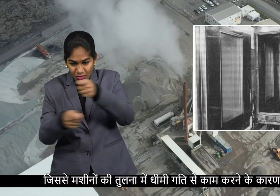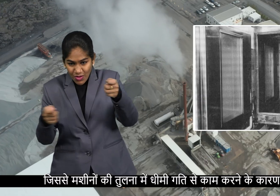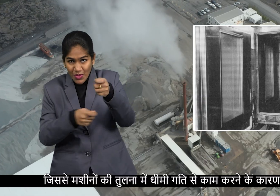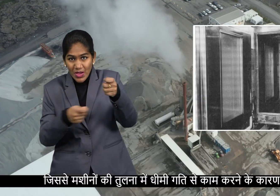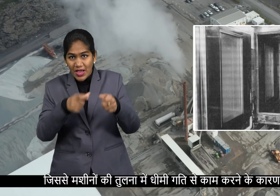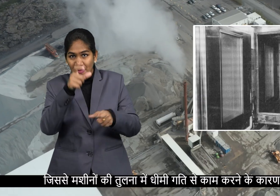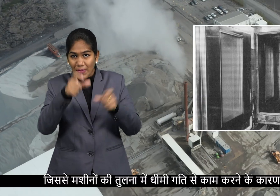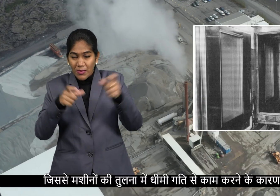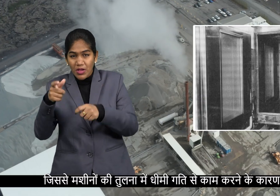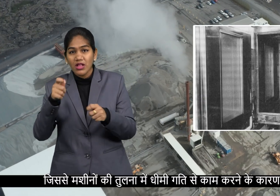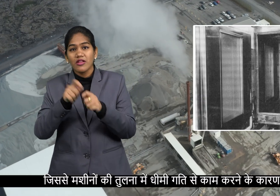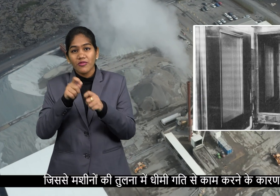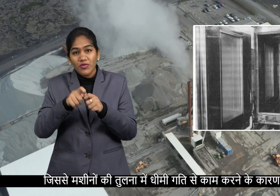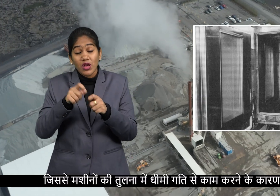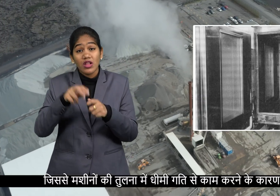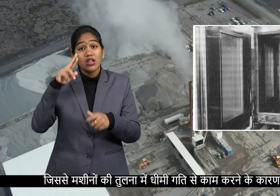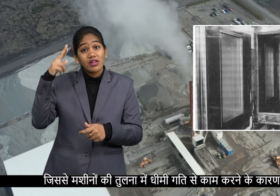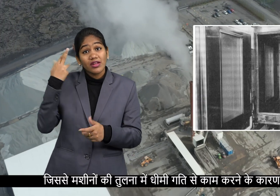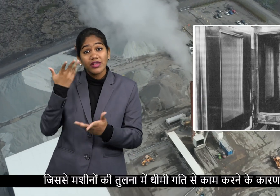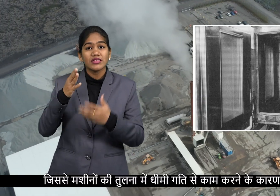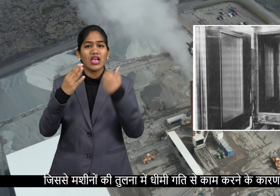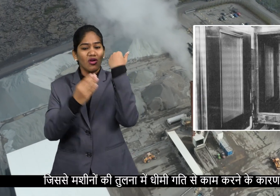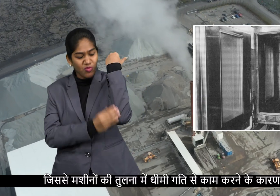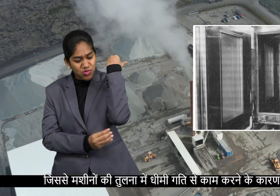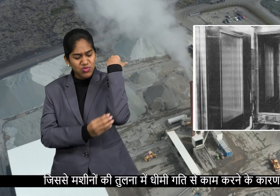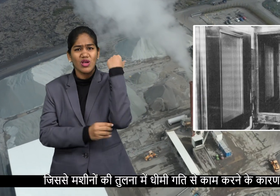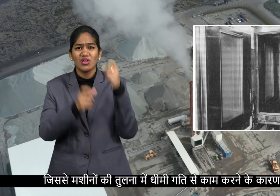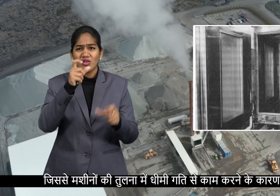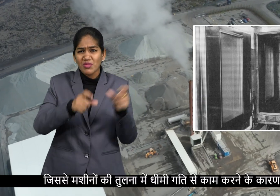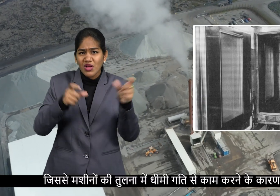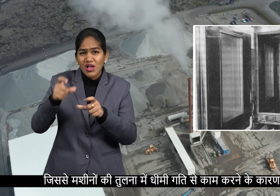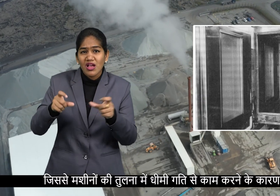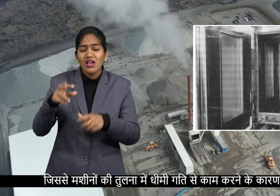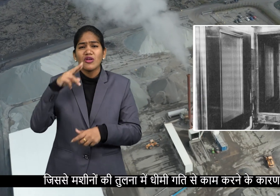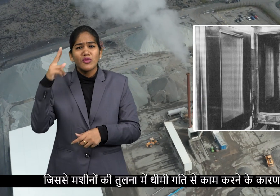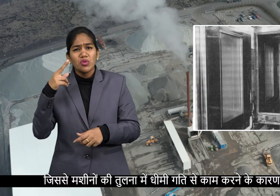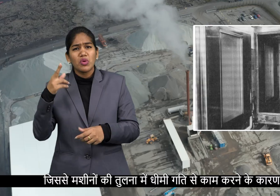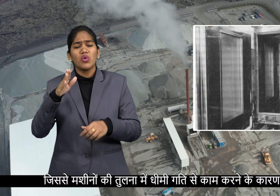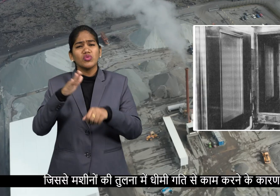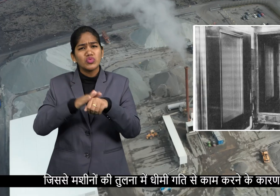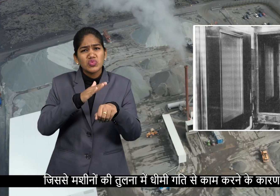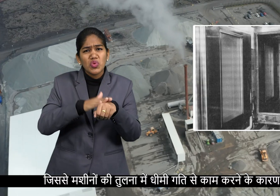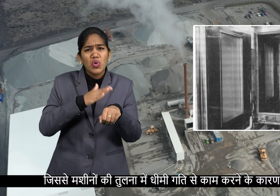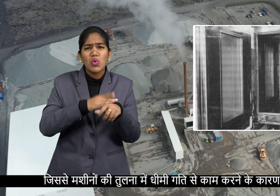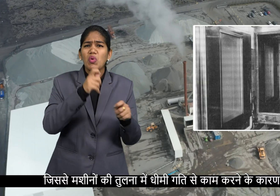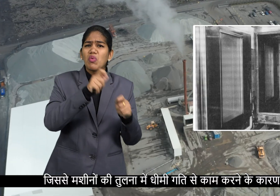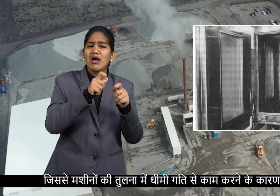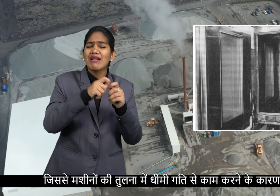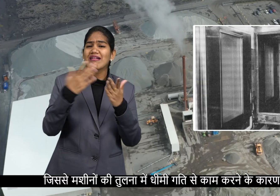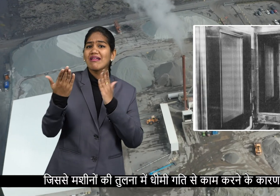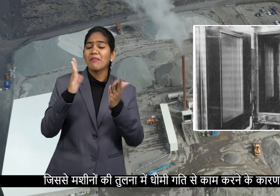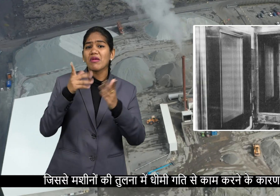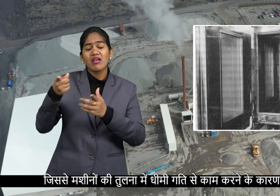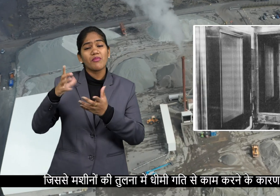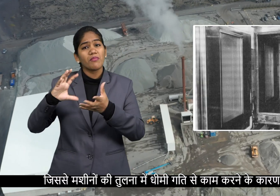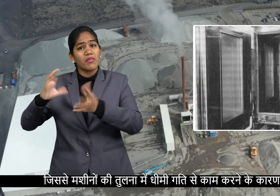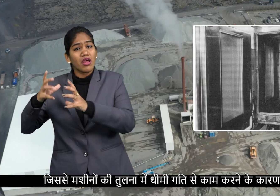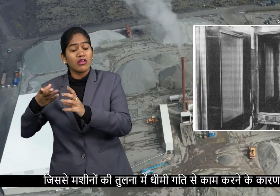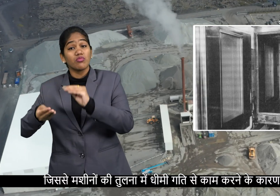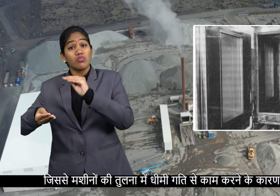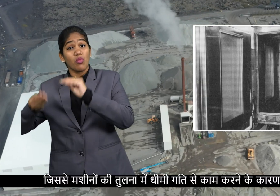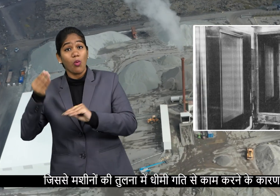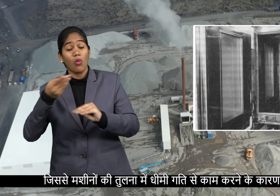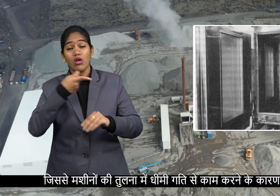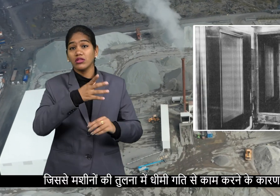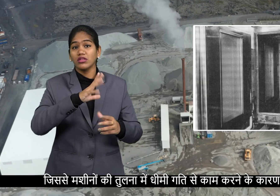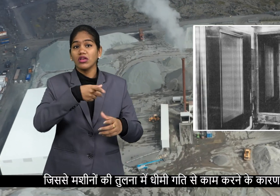जिससे मशीनों की तुलना में धीमी गति से काम करने के कारण गरीबी बढ़ गई।